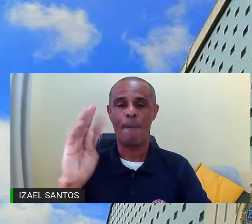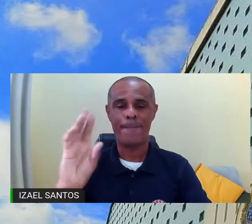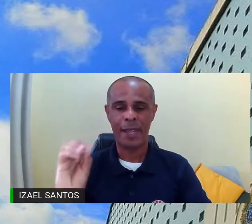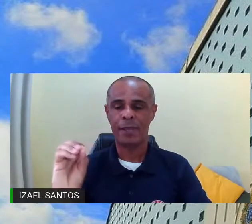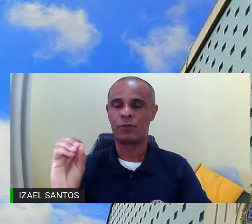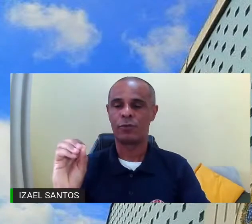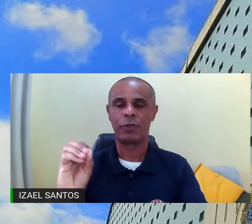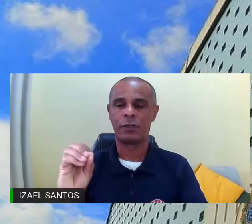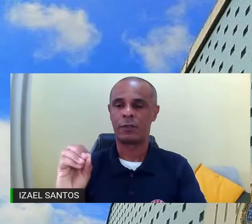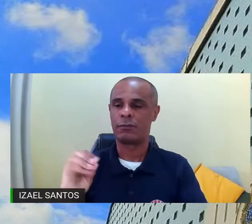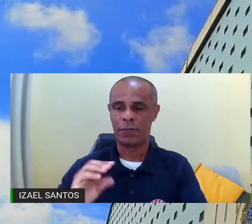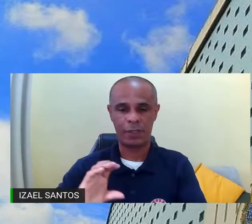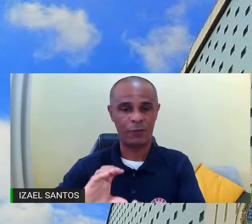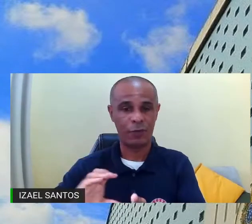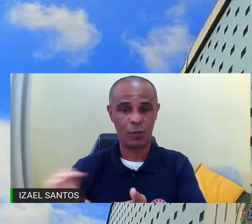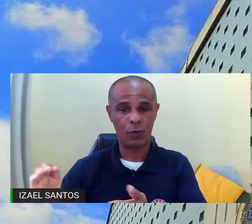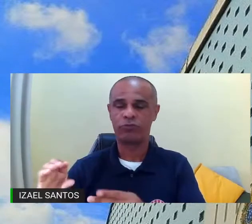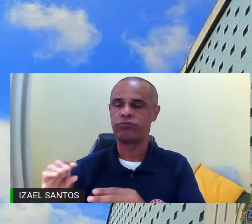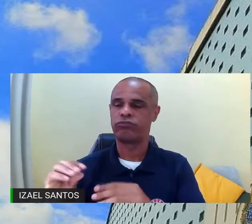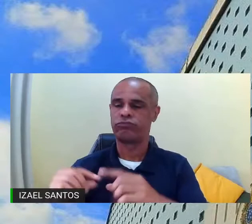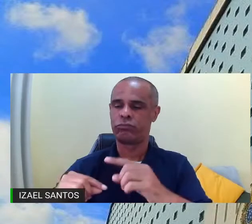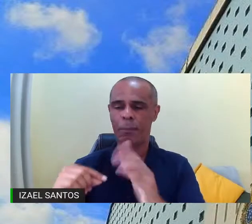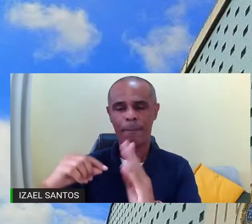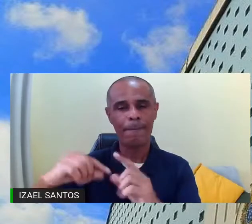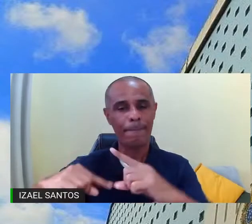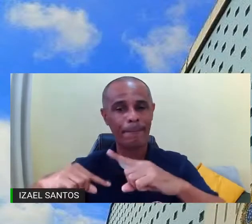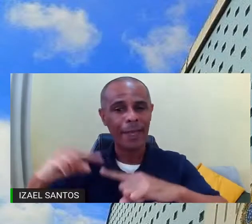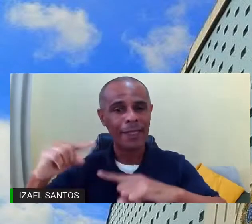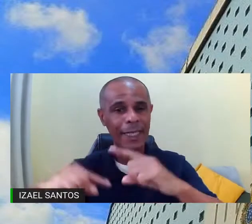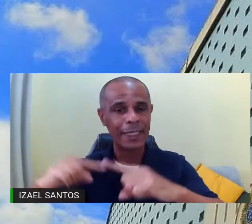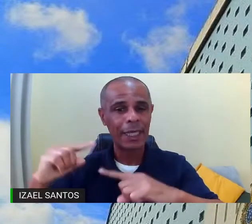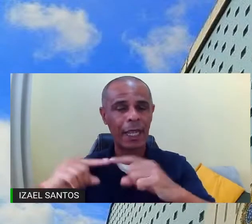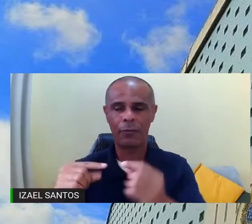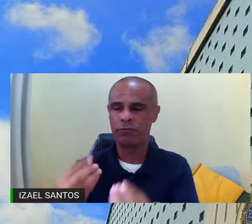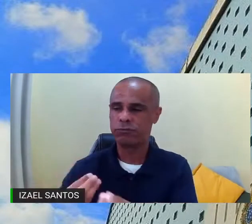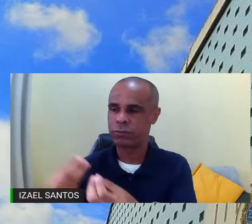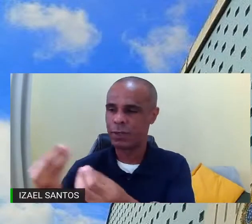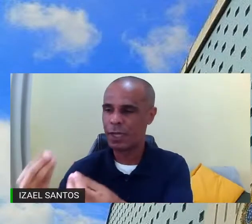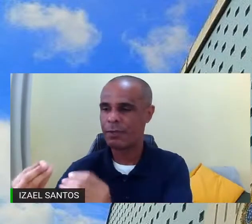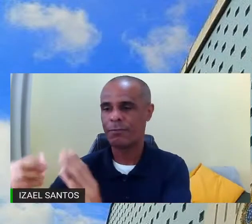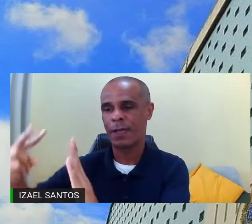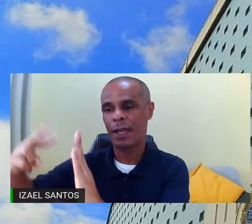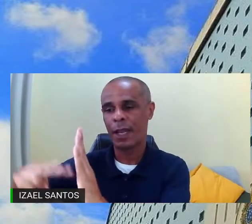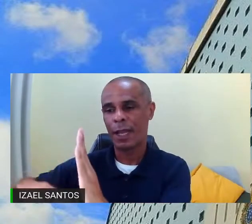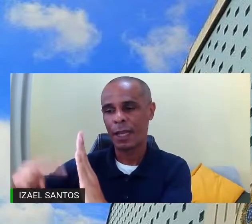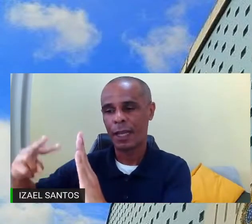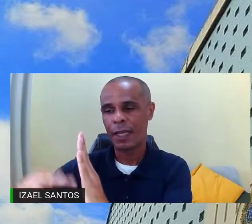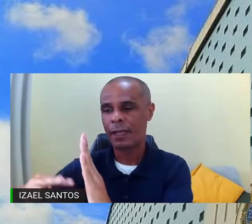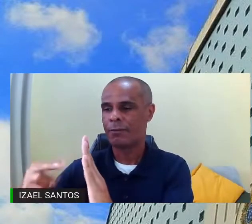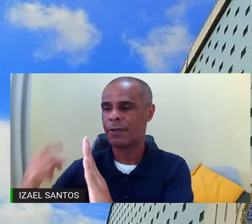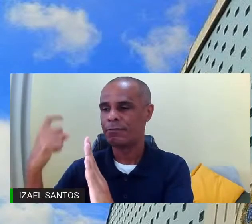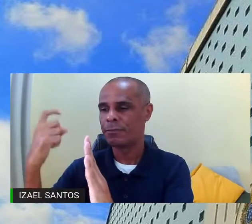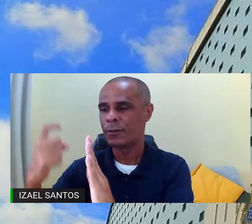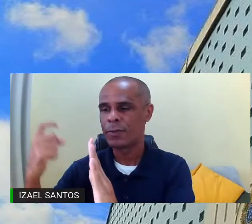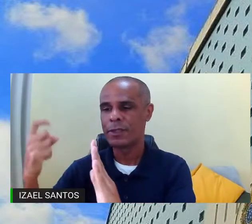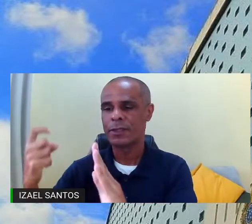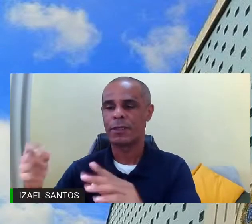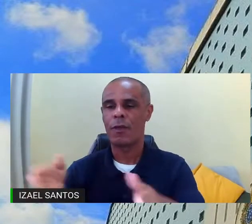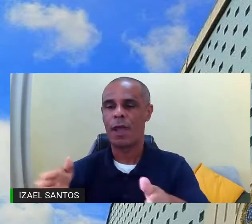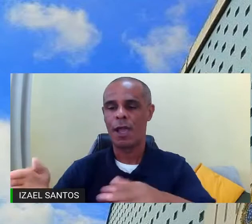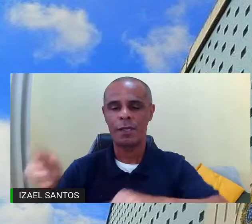me propiciou que conhecesse um pouco das preocupações pedagógicas deste ano